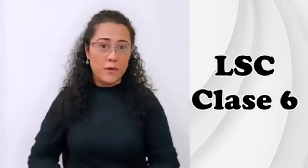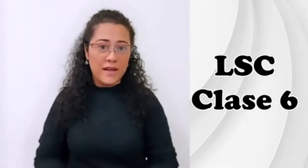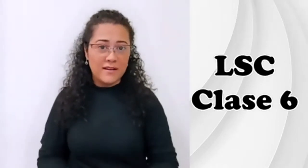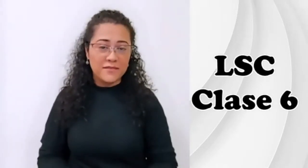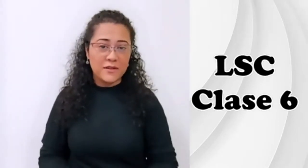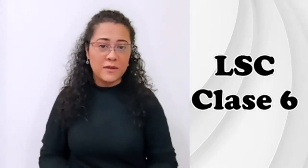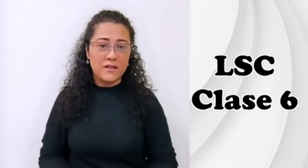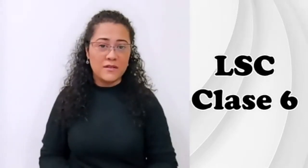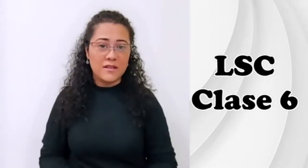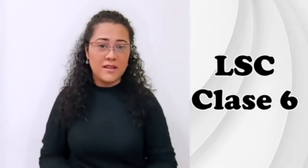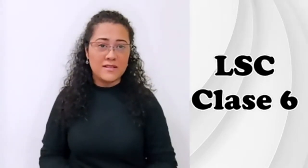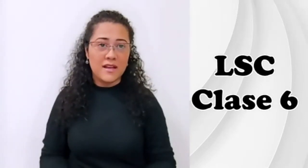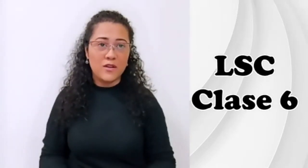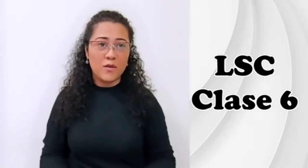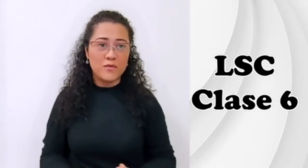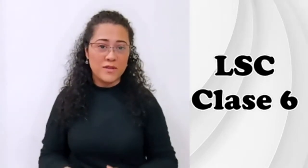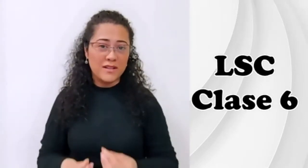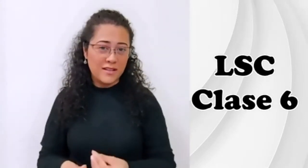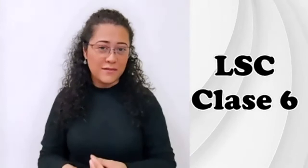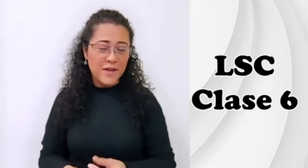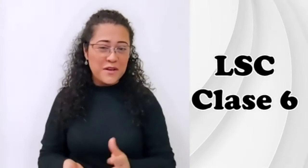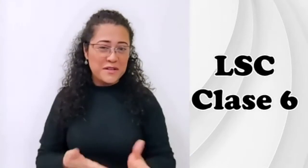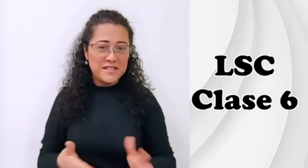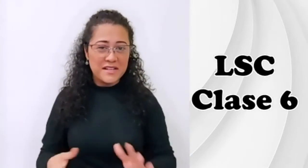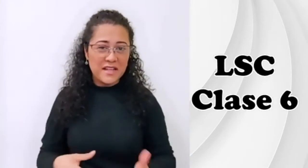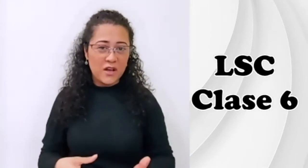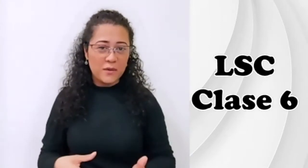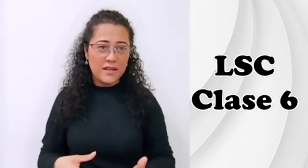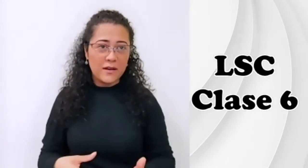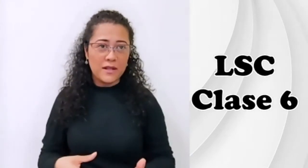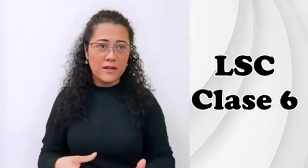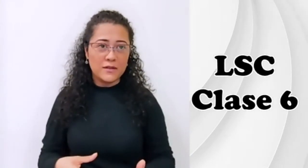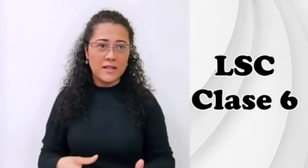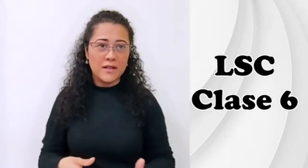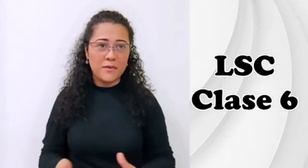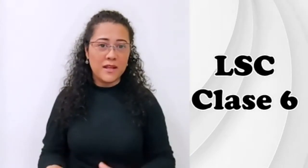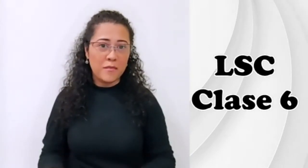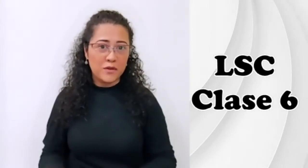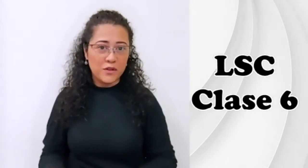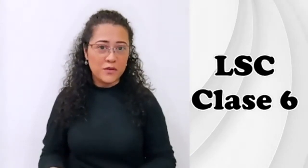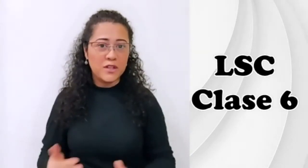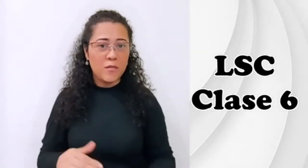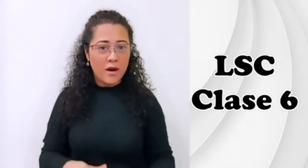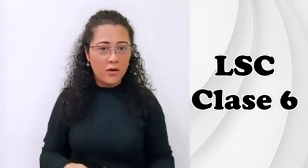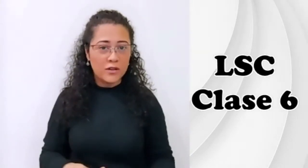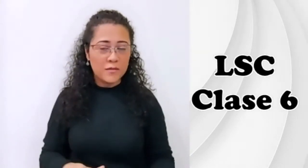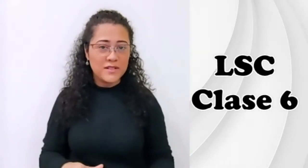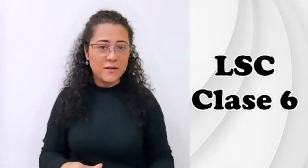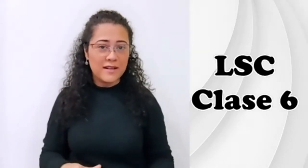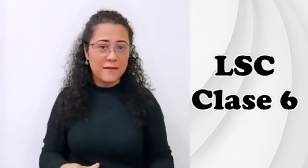corporal, cuando está dando como un sentido. No sé si se han dado cuenta que cuando se interpreta de pronto de un idioma a otro, pues igual